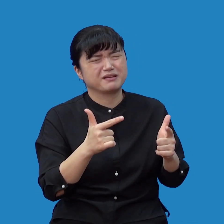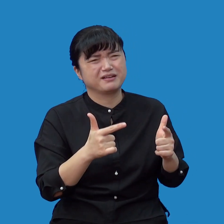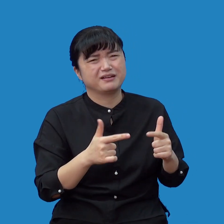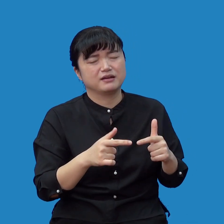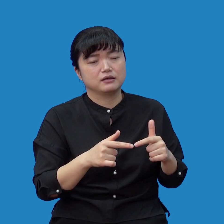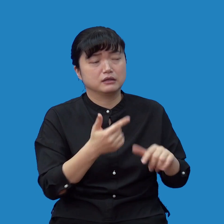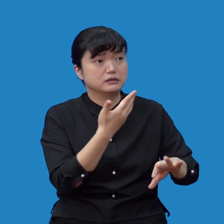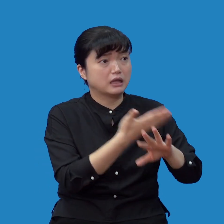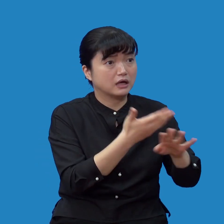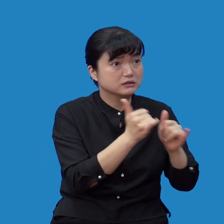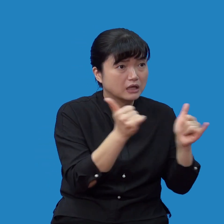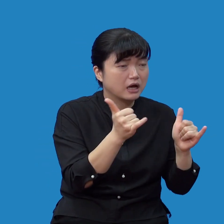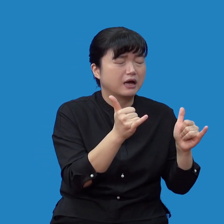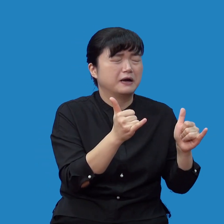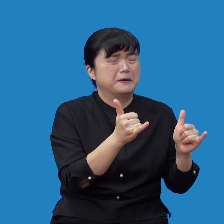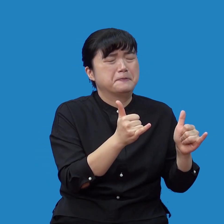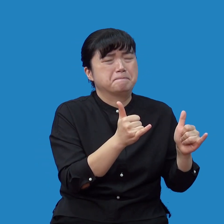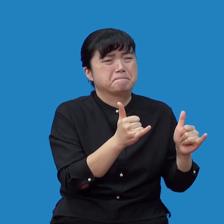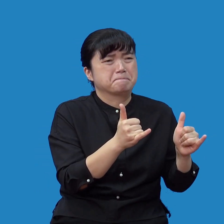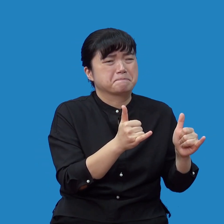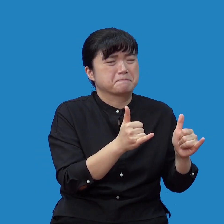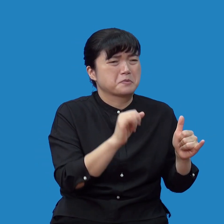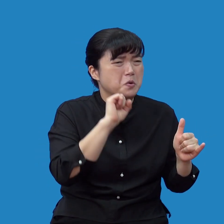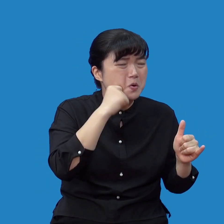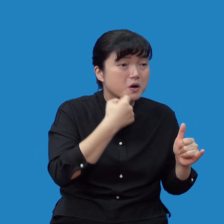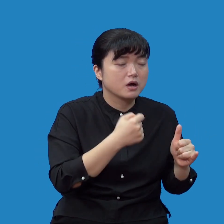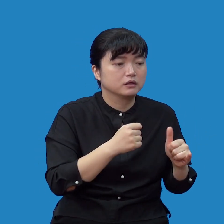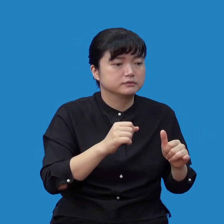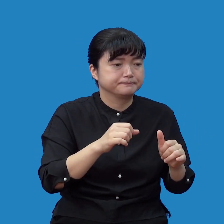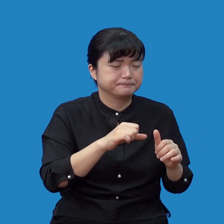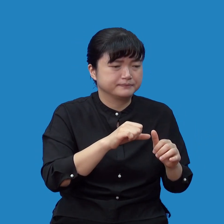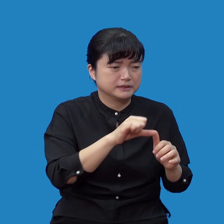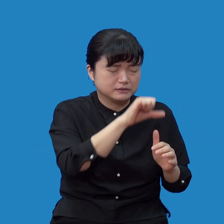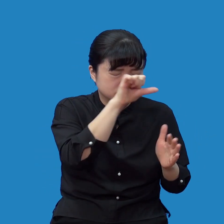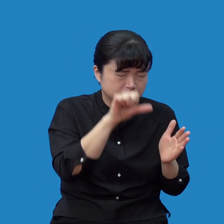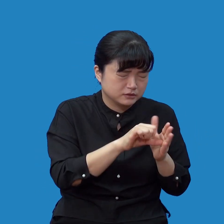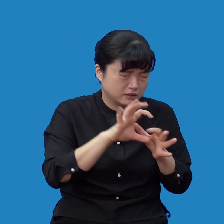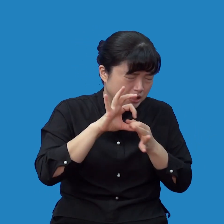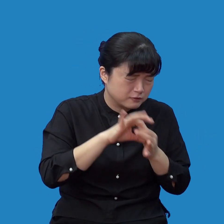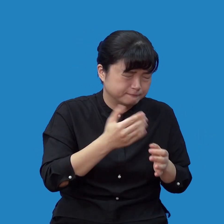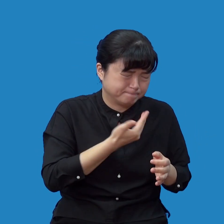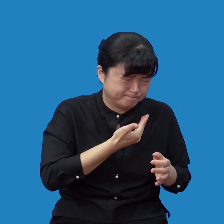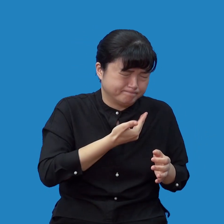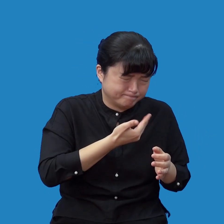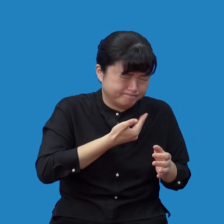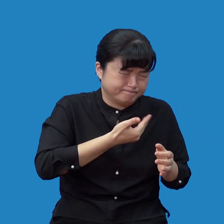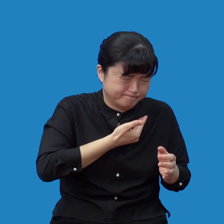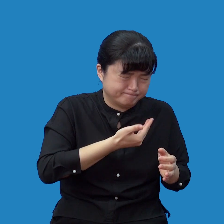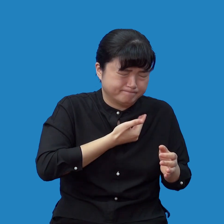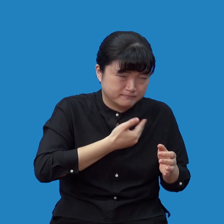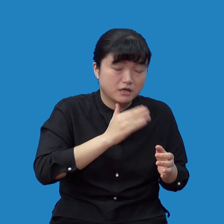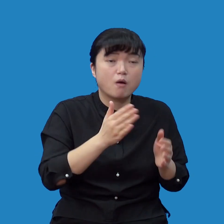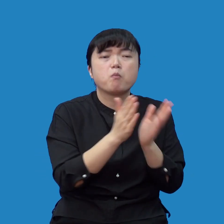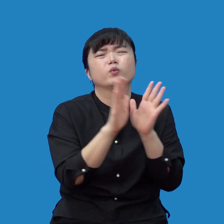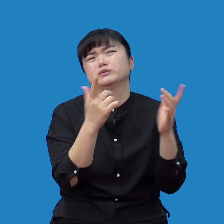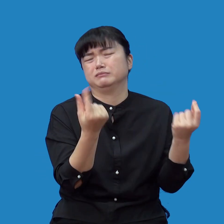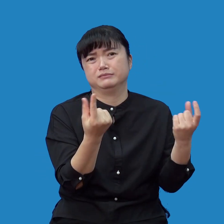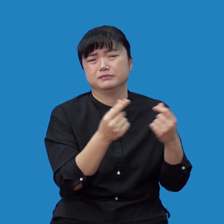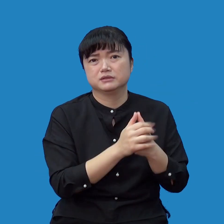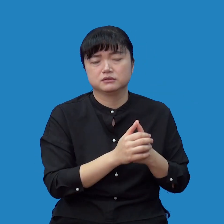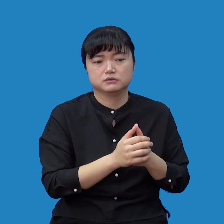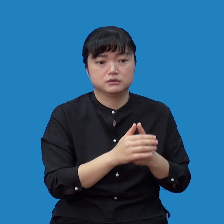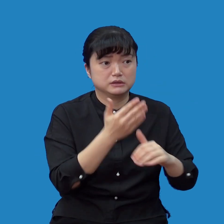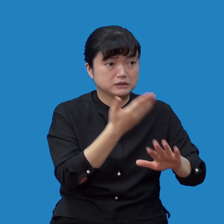없는 인생의 도전을 정말 받아들이는 데서 위대한 인물이 만들어지는 겁니다. 모세가 그랬습니다. 남들이 가지